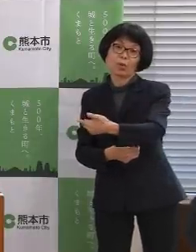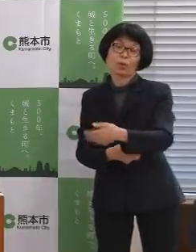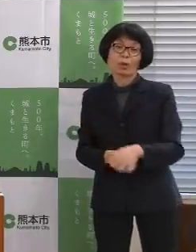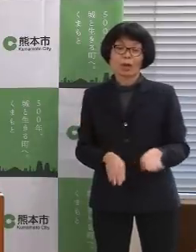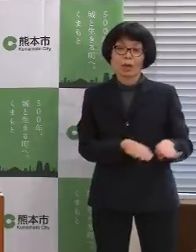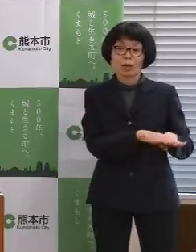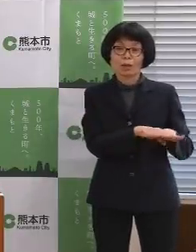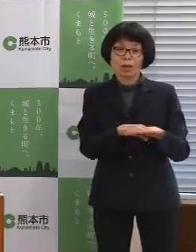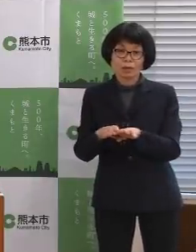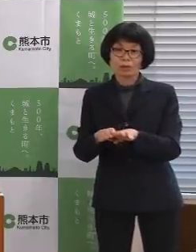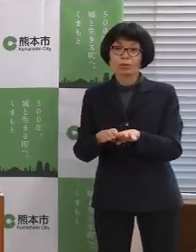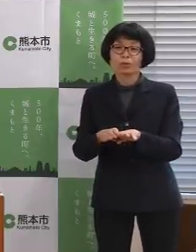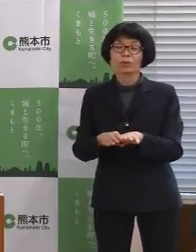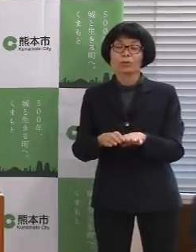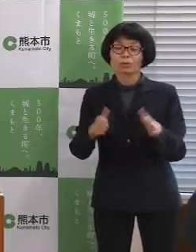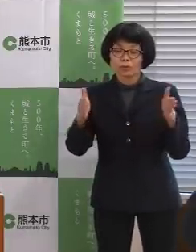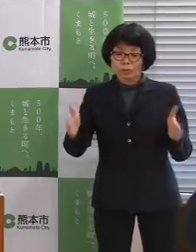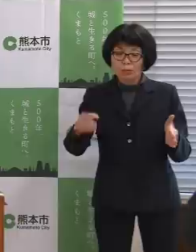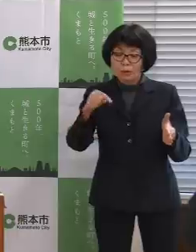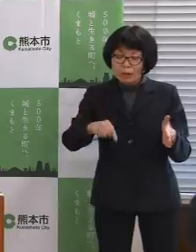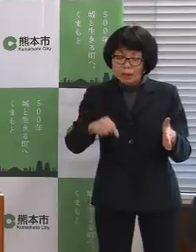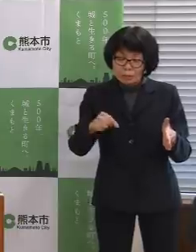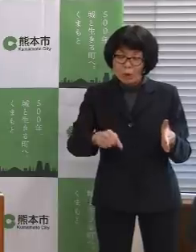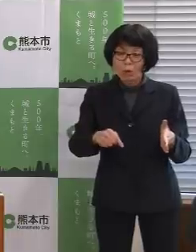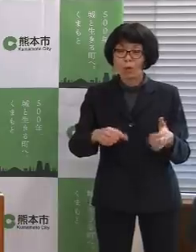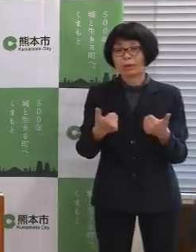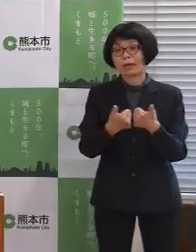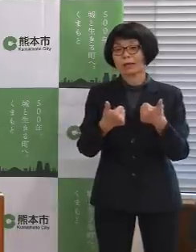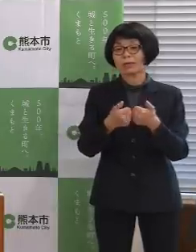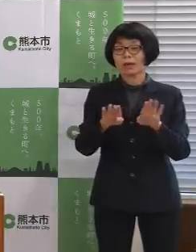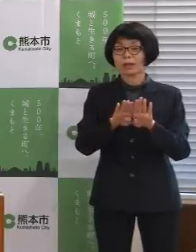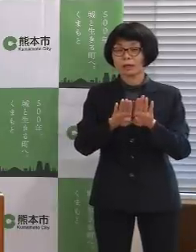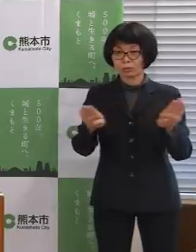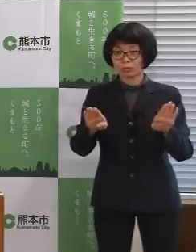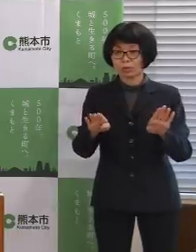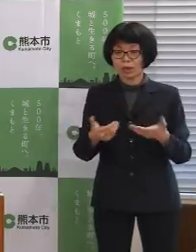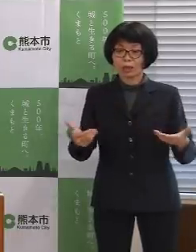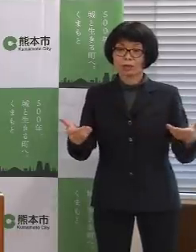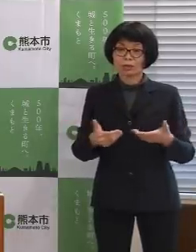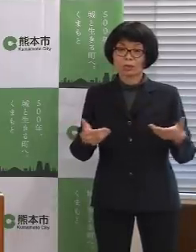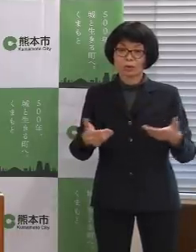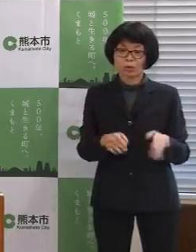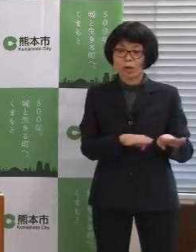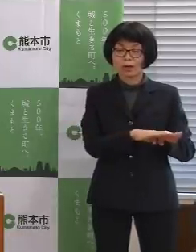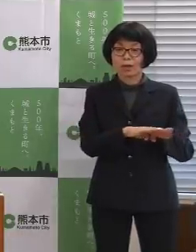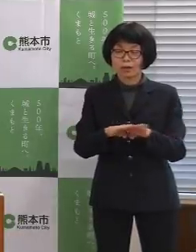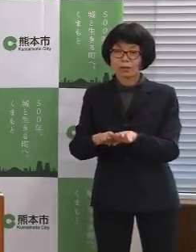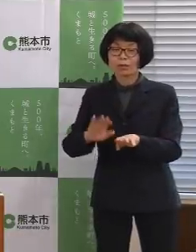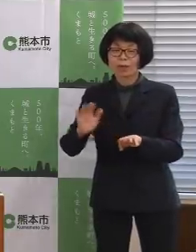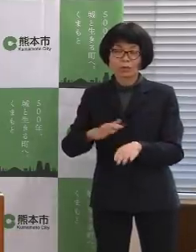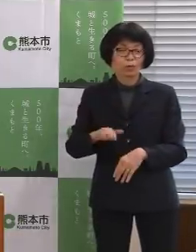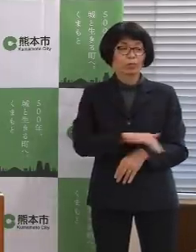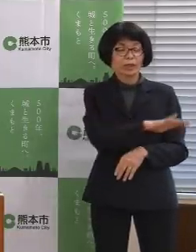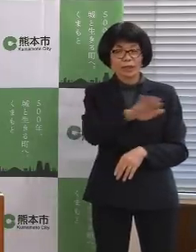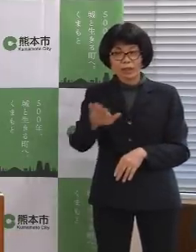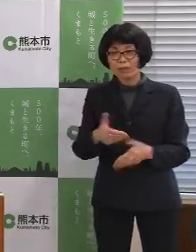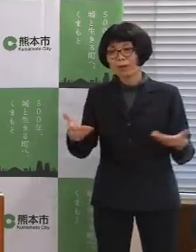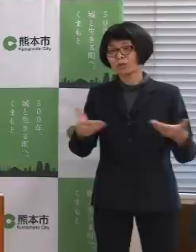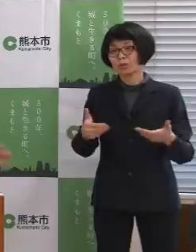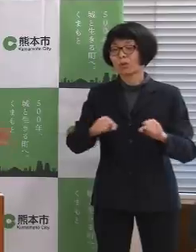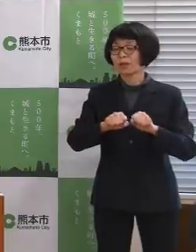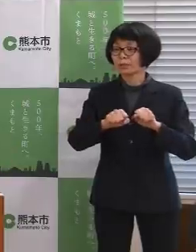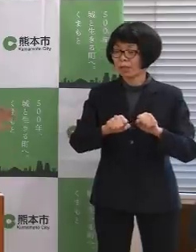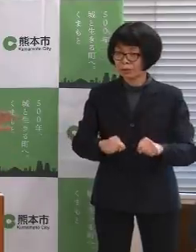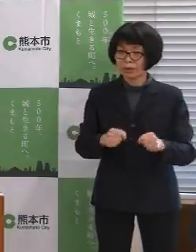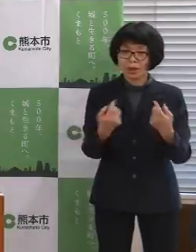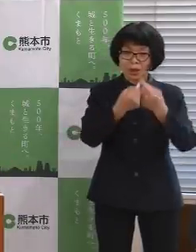休であっても開きます。はい、仕事は我々連休中でもみんなしております。